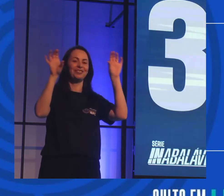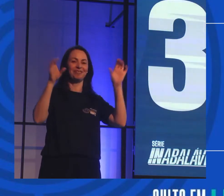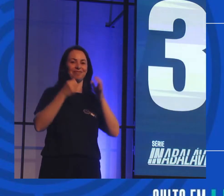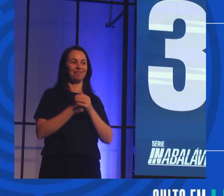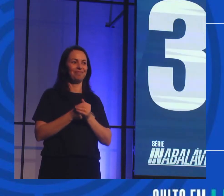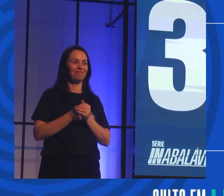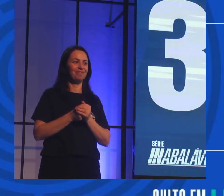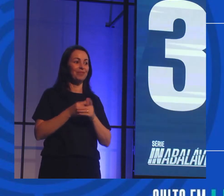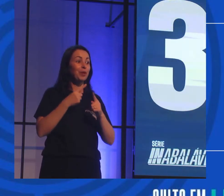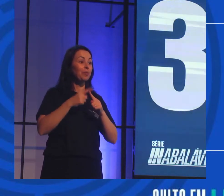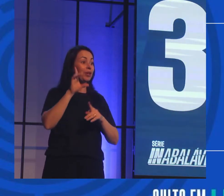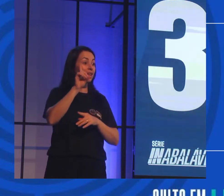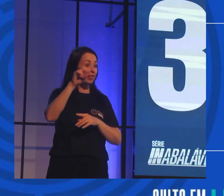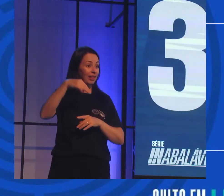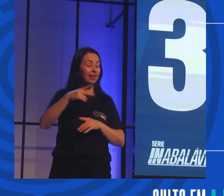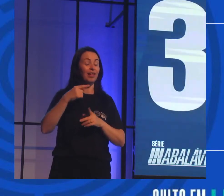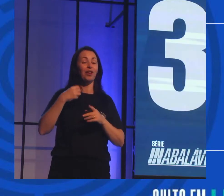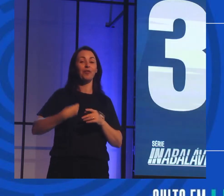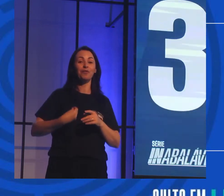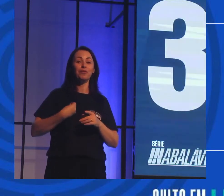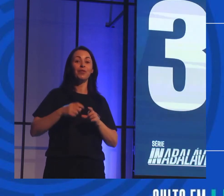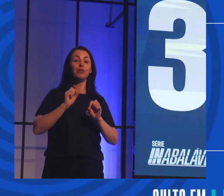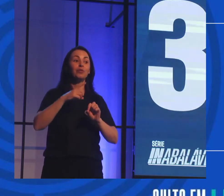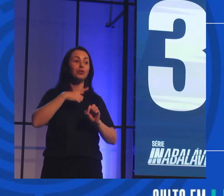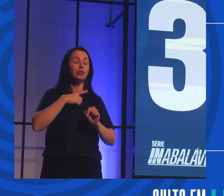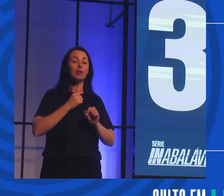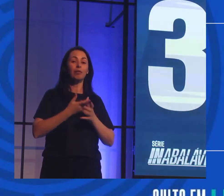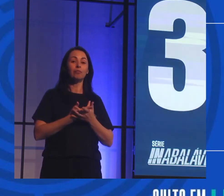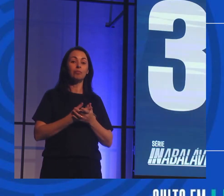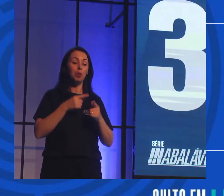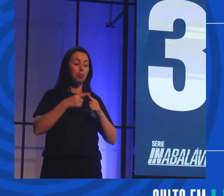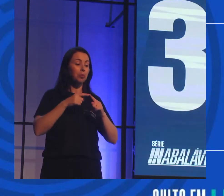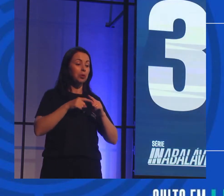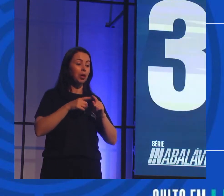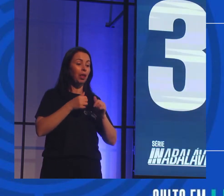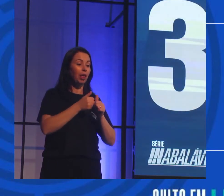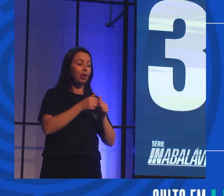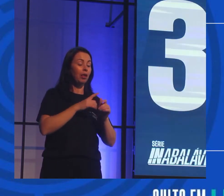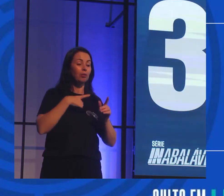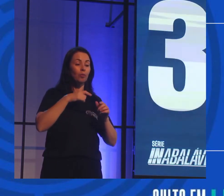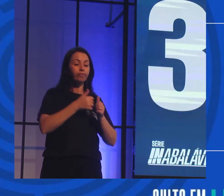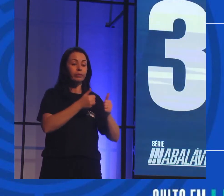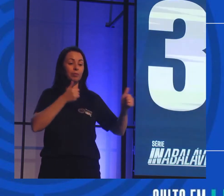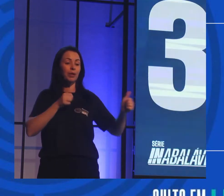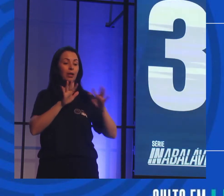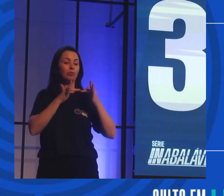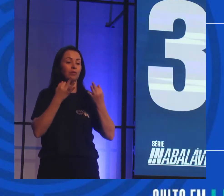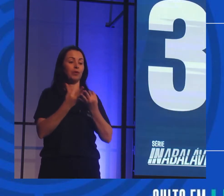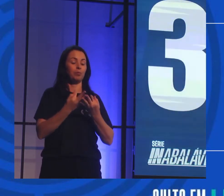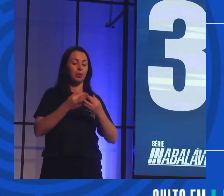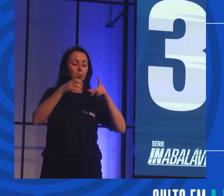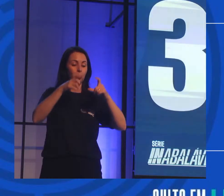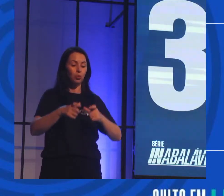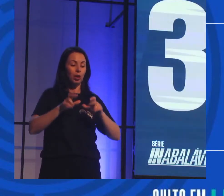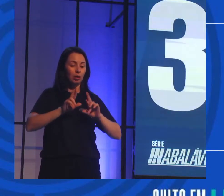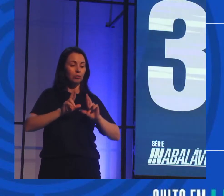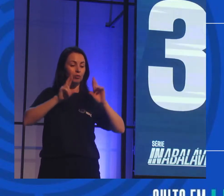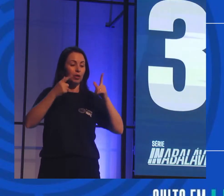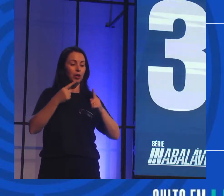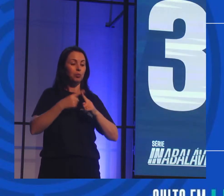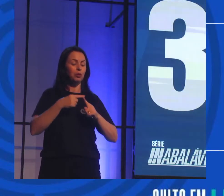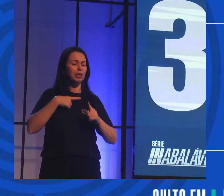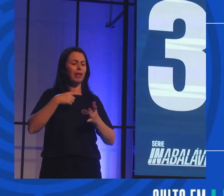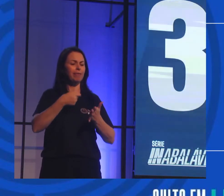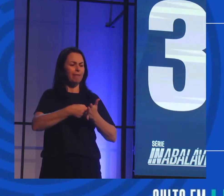conveniência, despojado da sua família, numa terra estranha, sendo e tentado ser